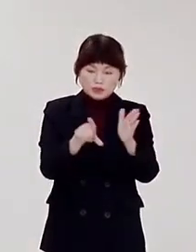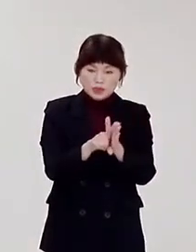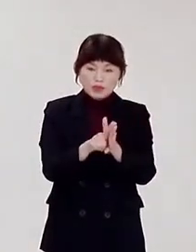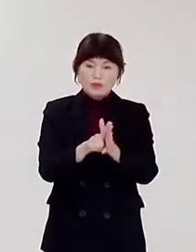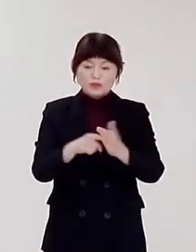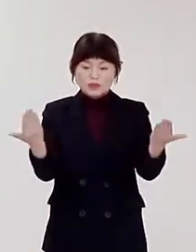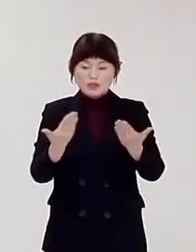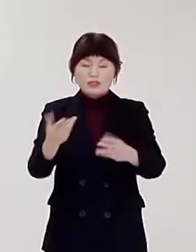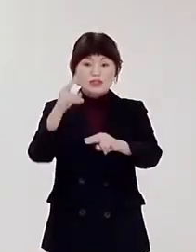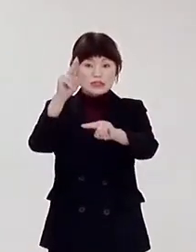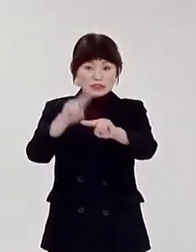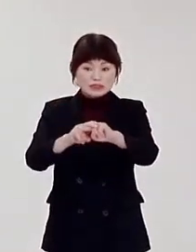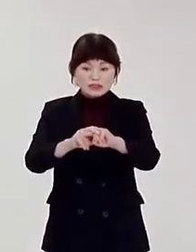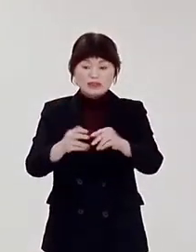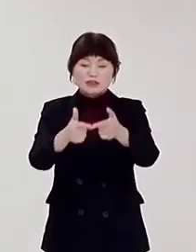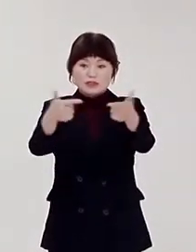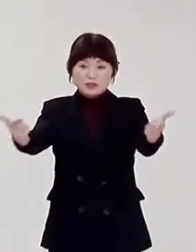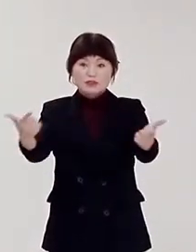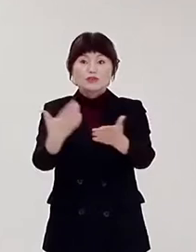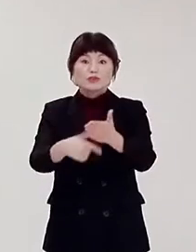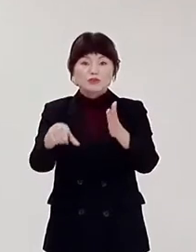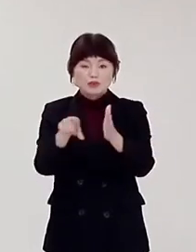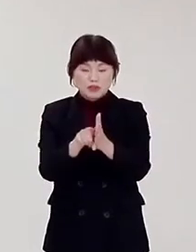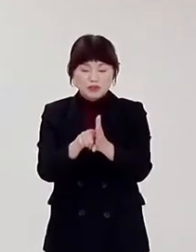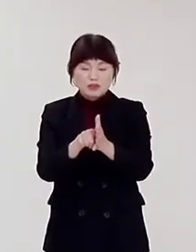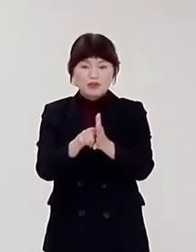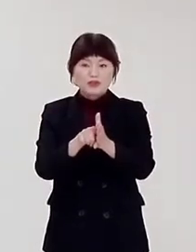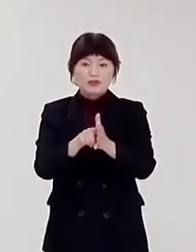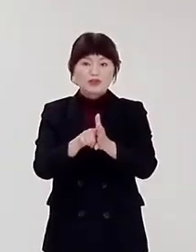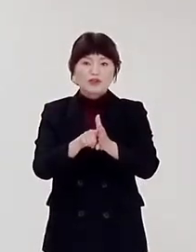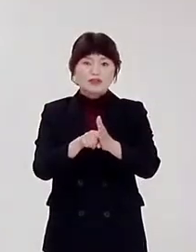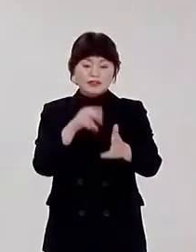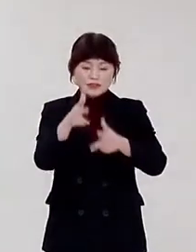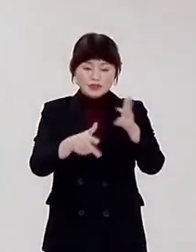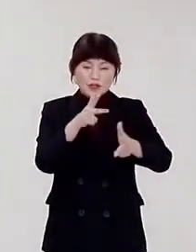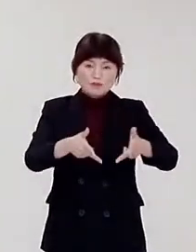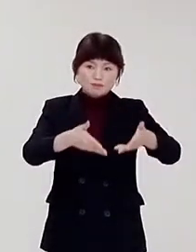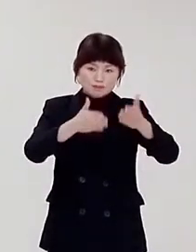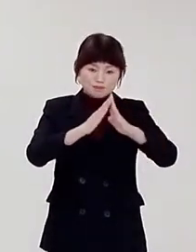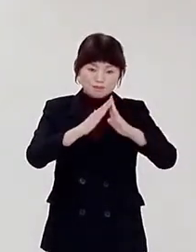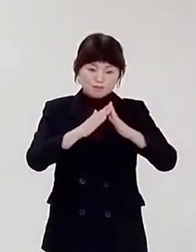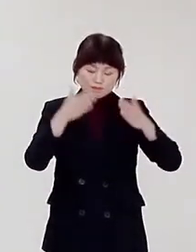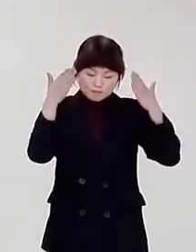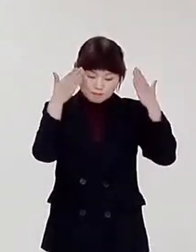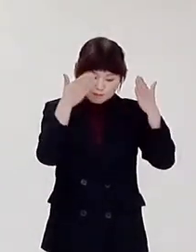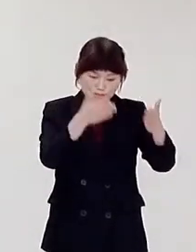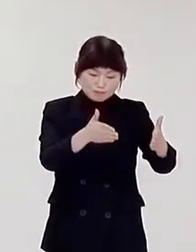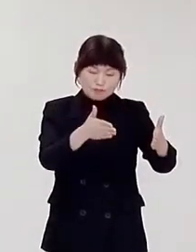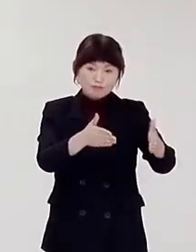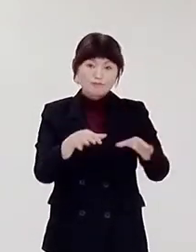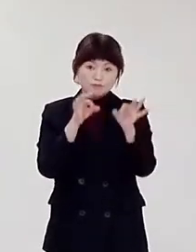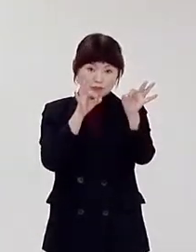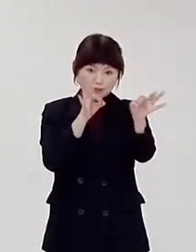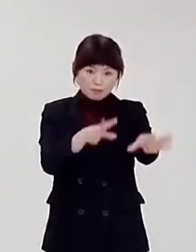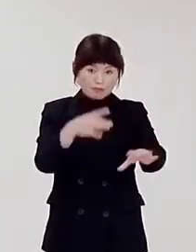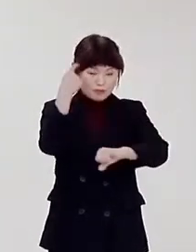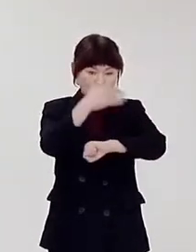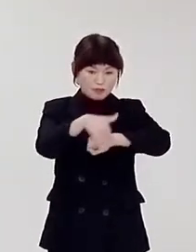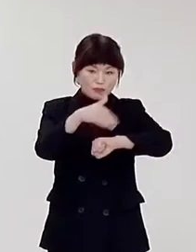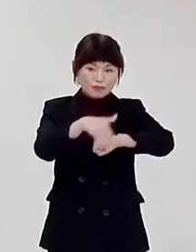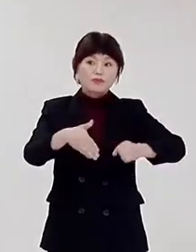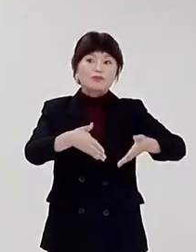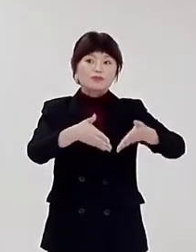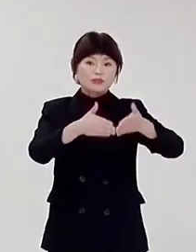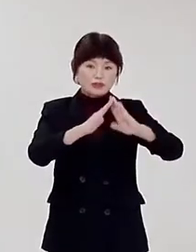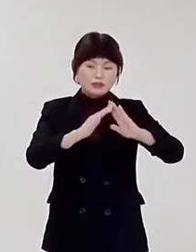민생 안정 사업, 국민 안전 강화 사업에 집중 투자하는 등 안전하고 살기 좋은